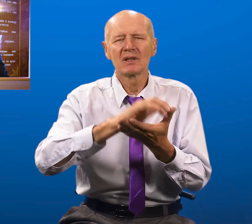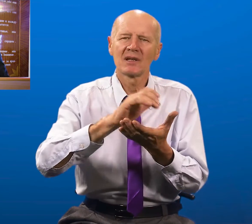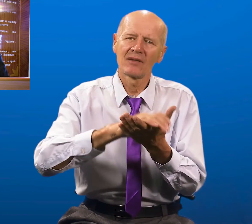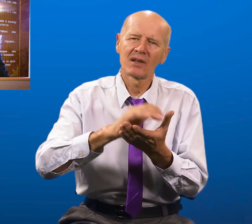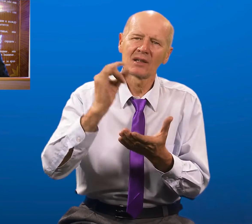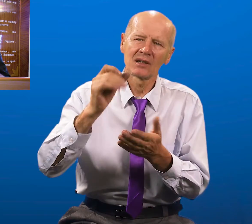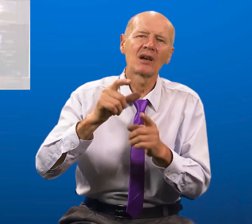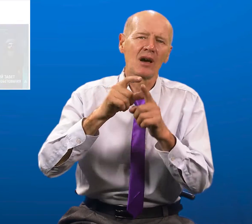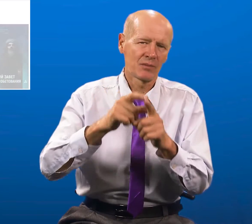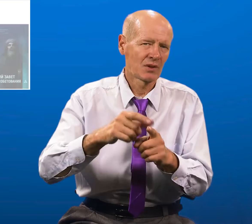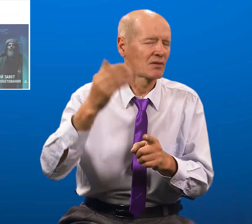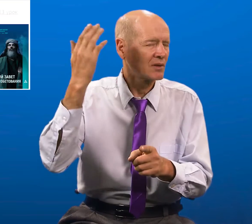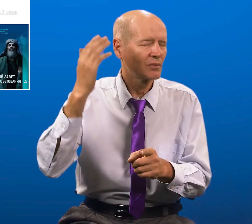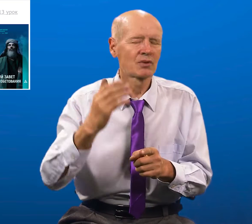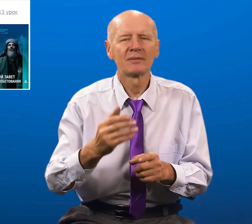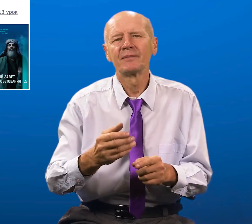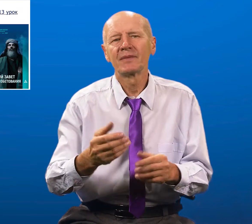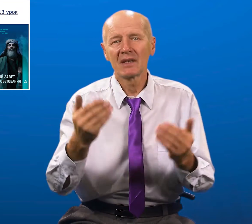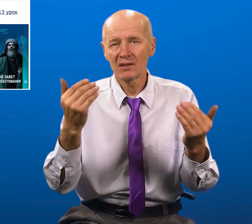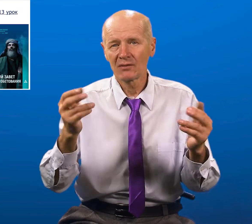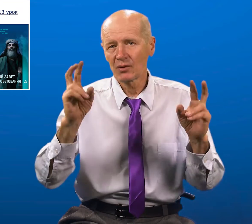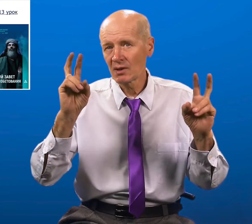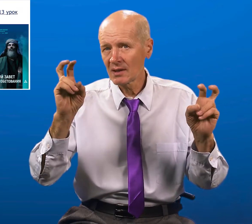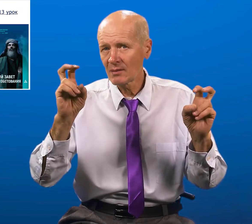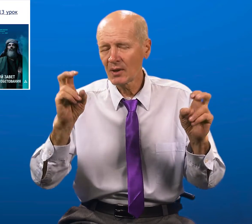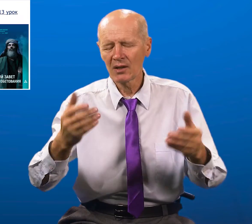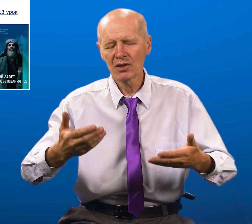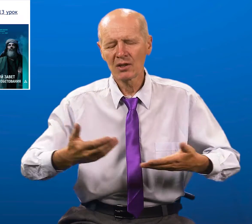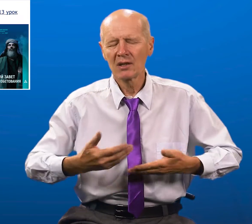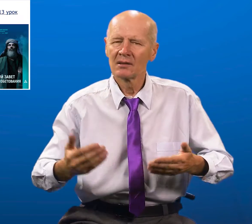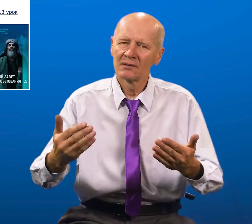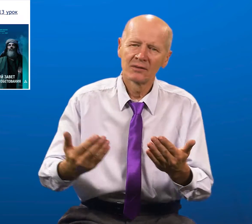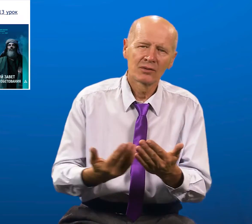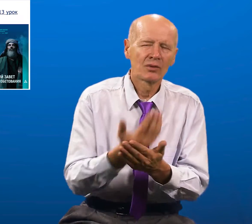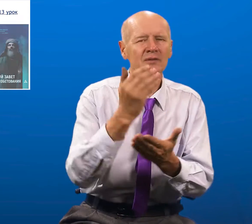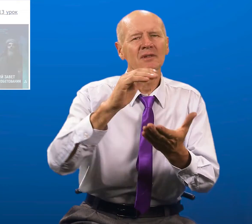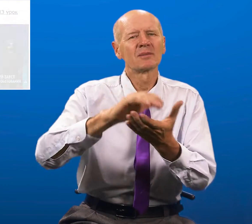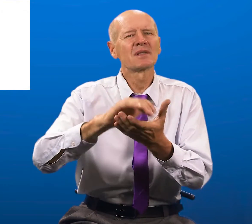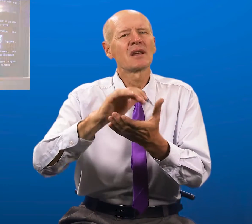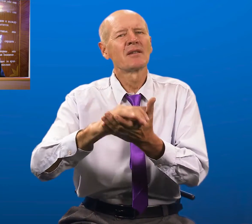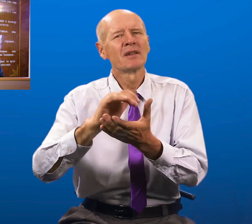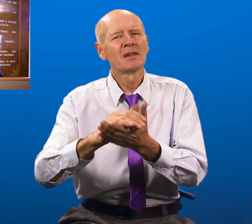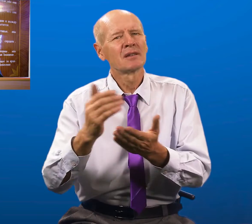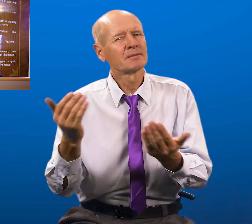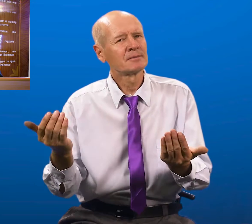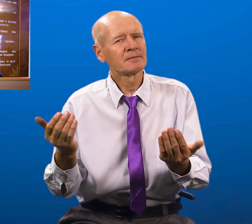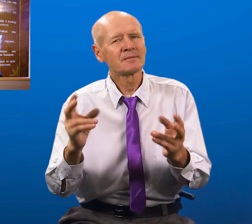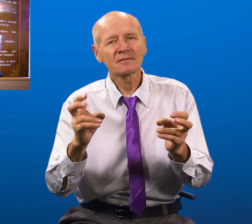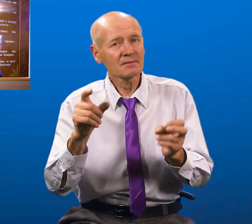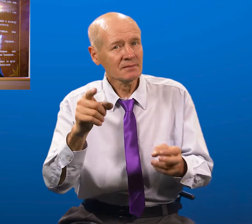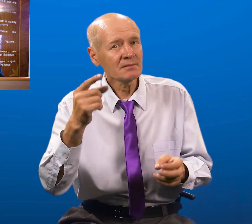нам сегодня для изучения, озаглавлена «Жизнь в Новом Завете». И как вы